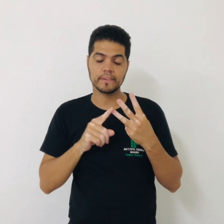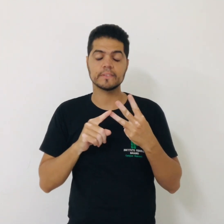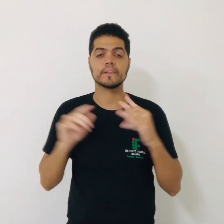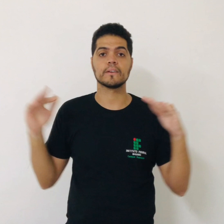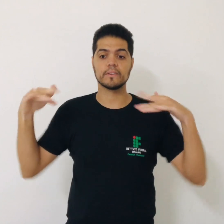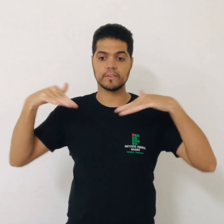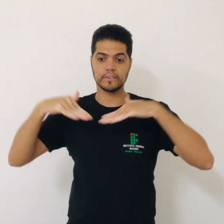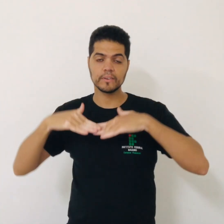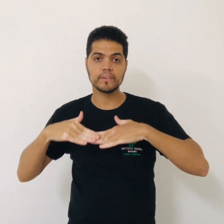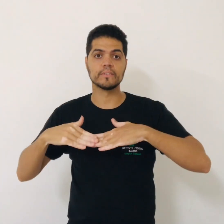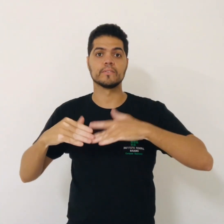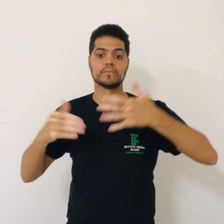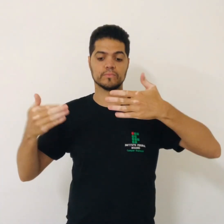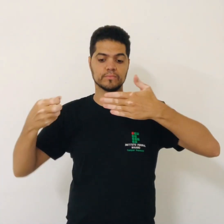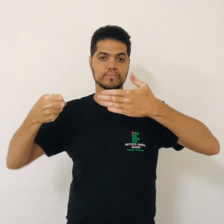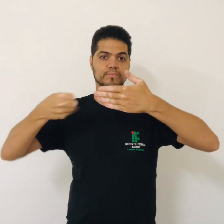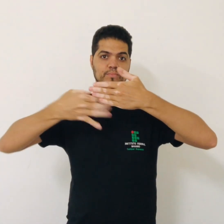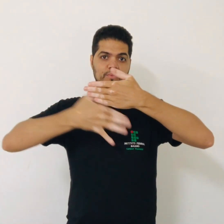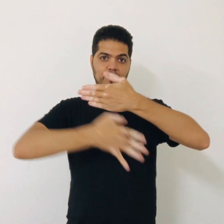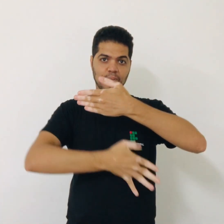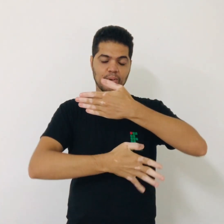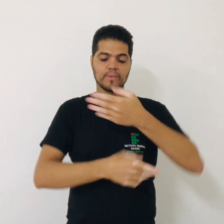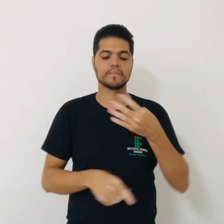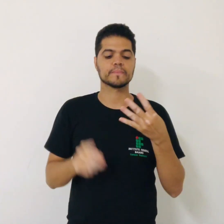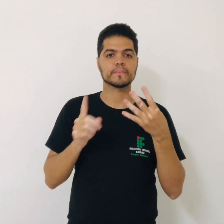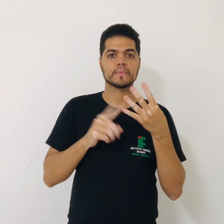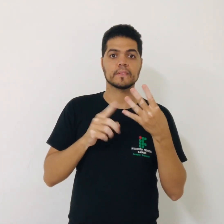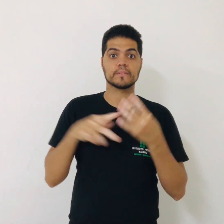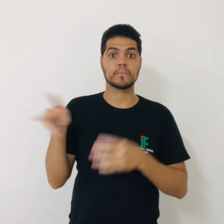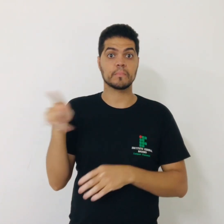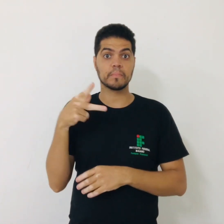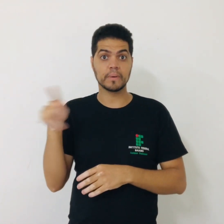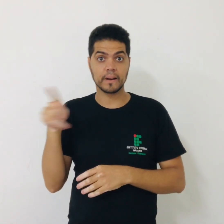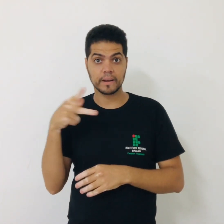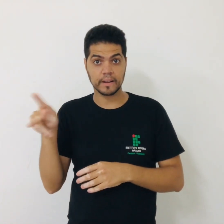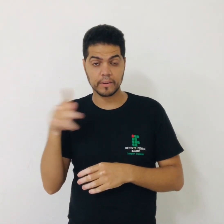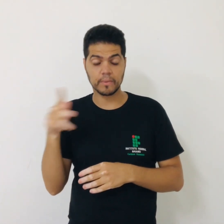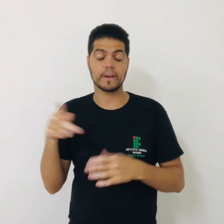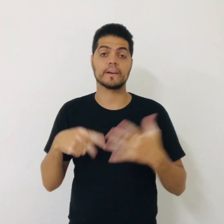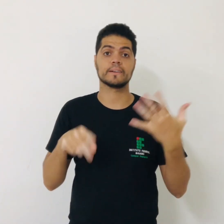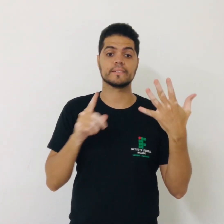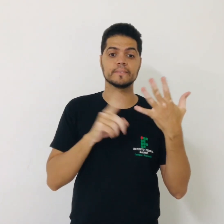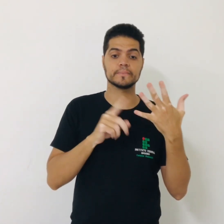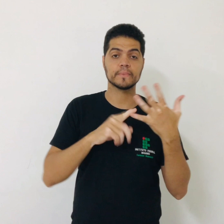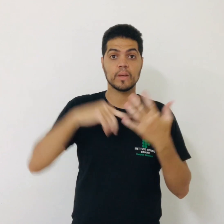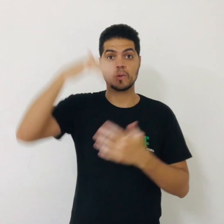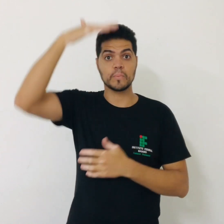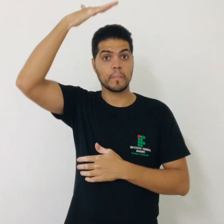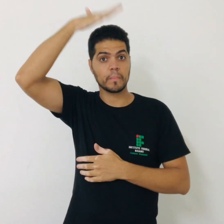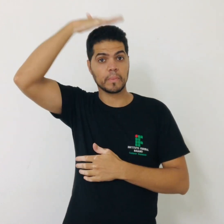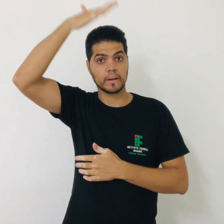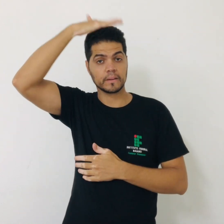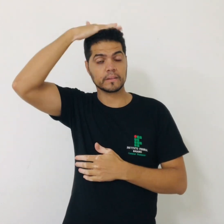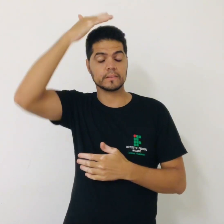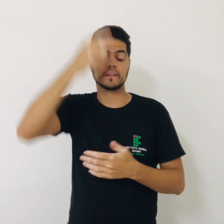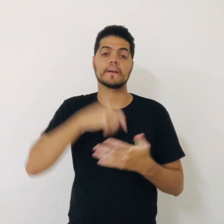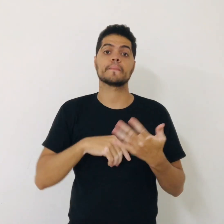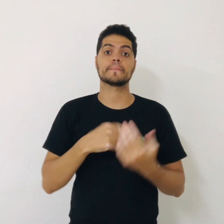Paraná e Bacia do Uruguai. A Bacia Amazônica. É a maior bacia